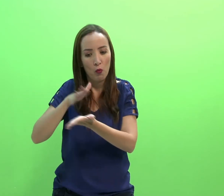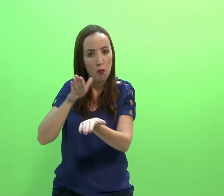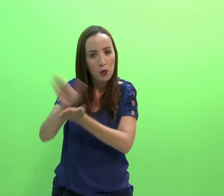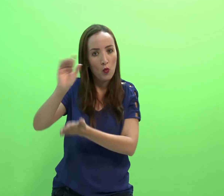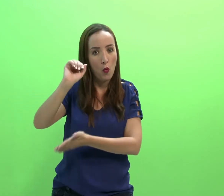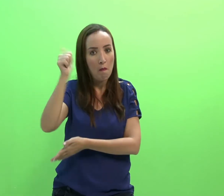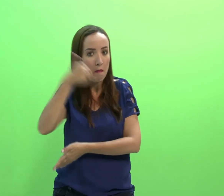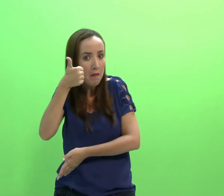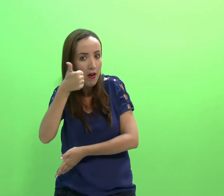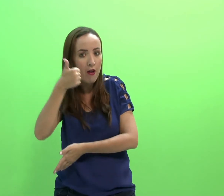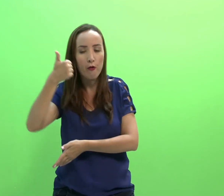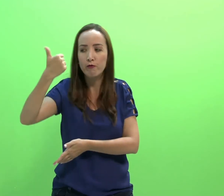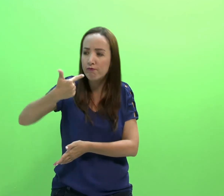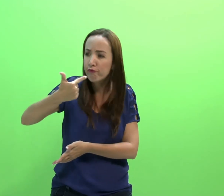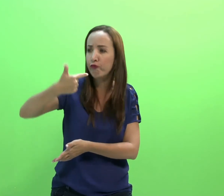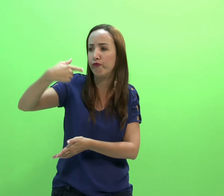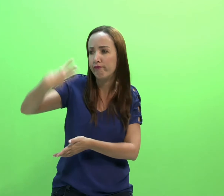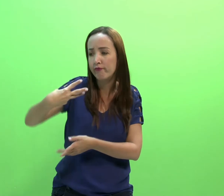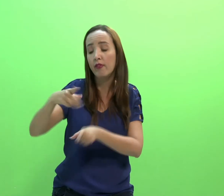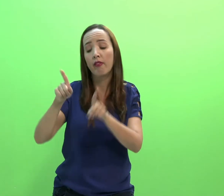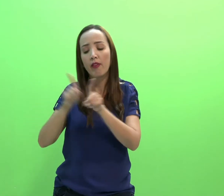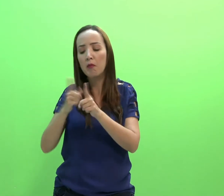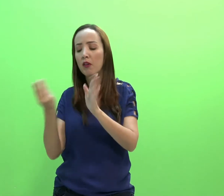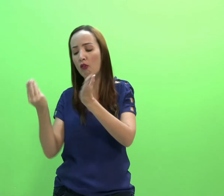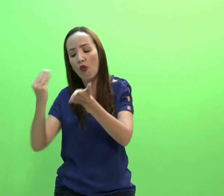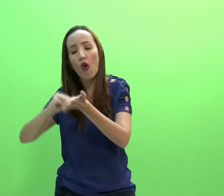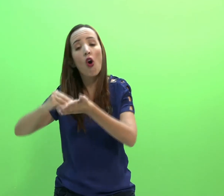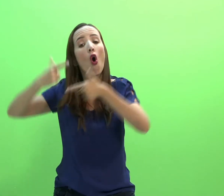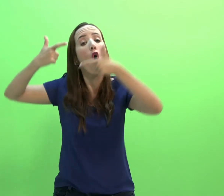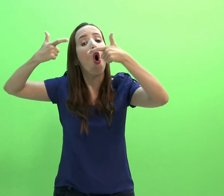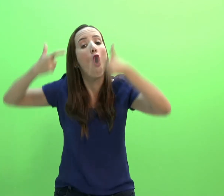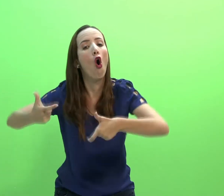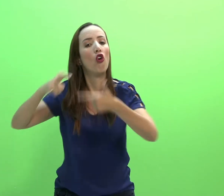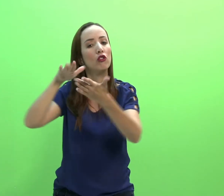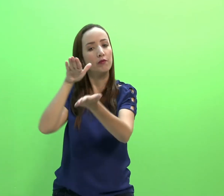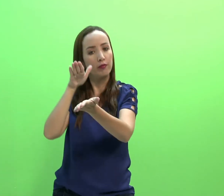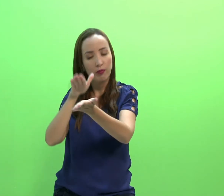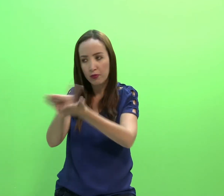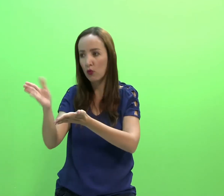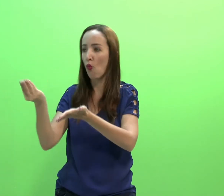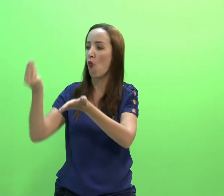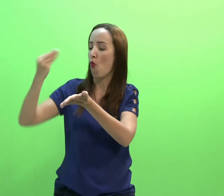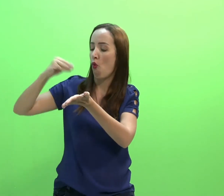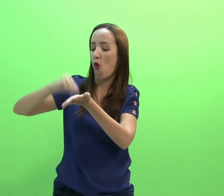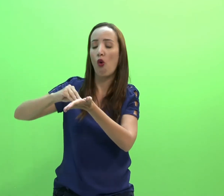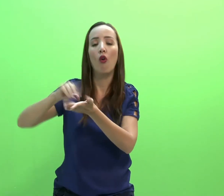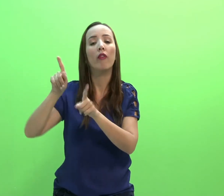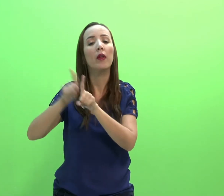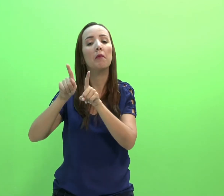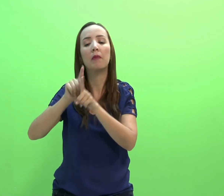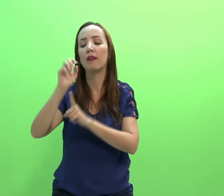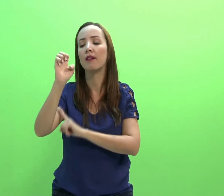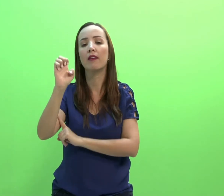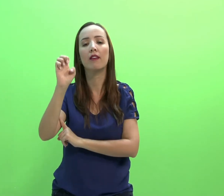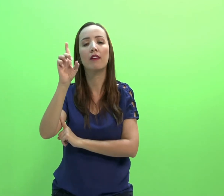ano de publicação, depois o local,